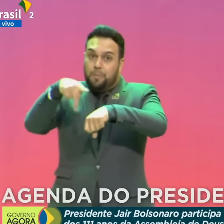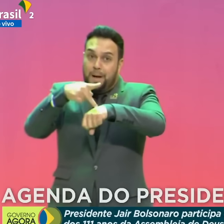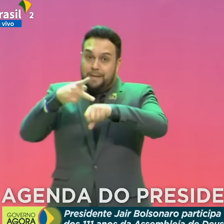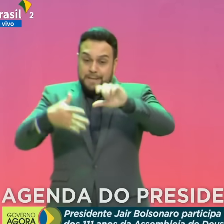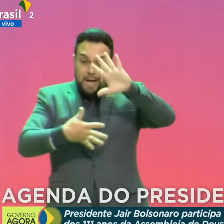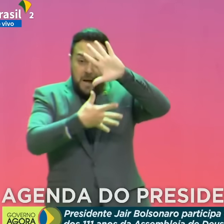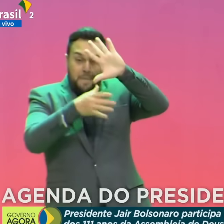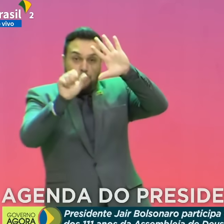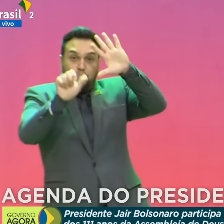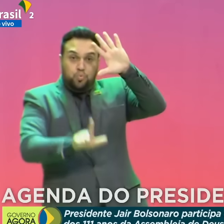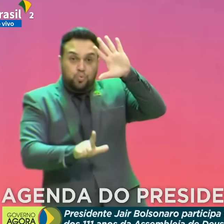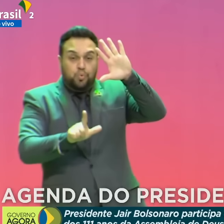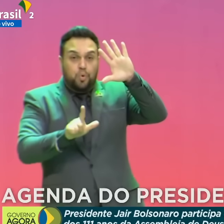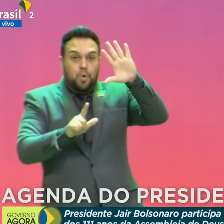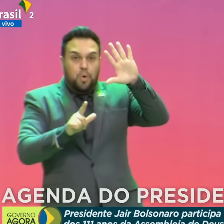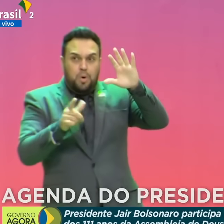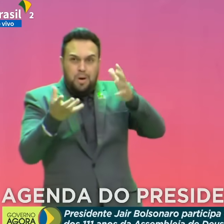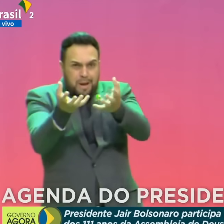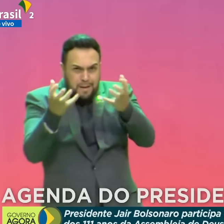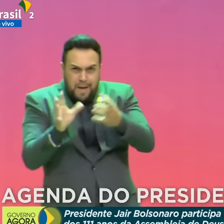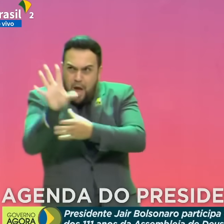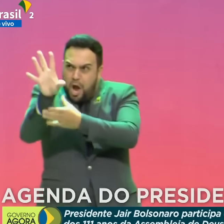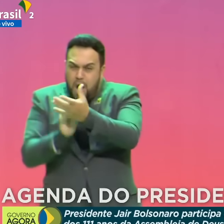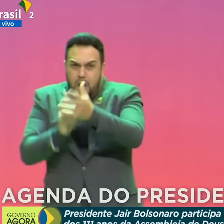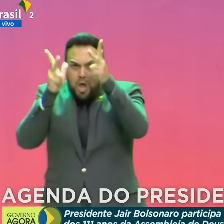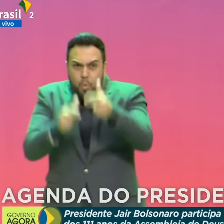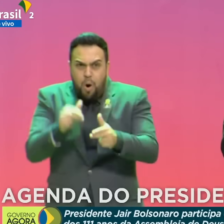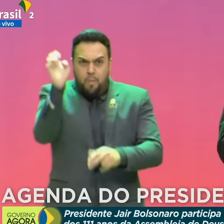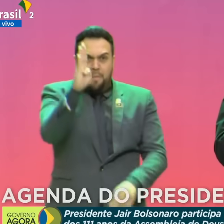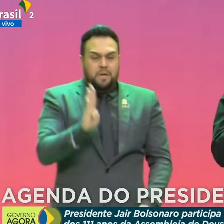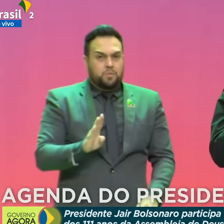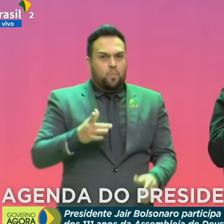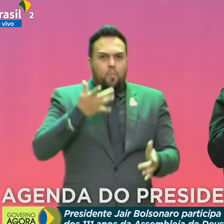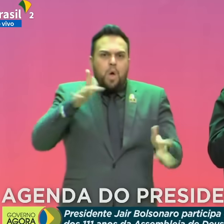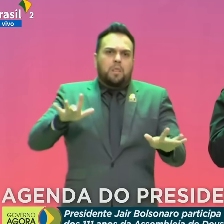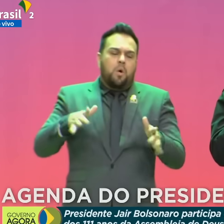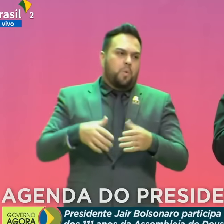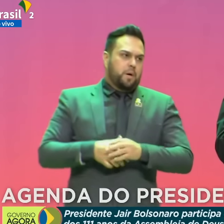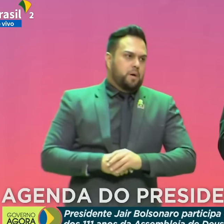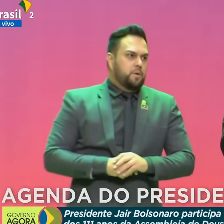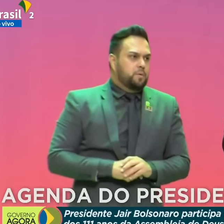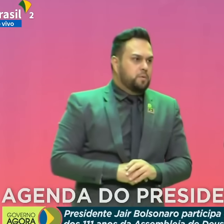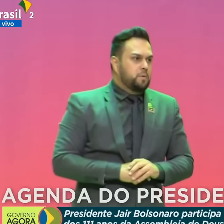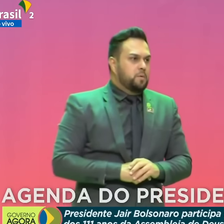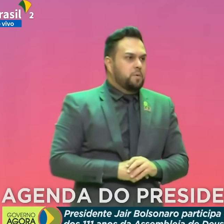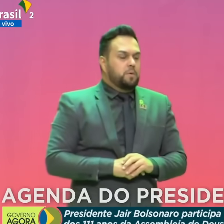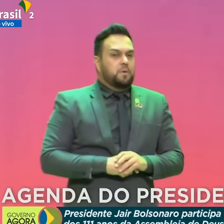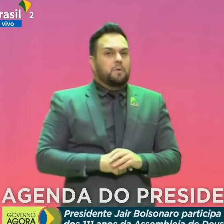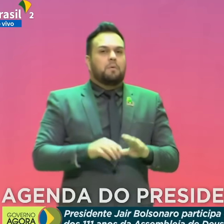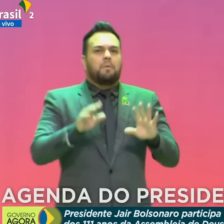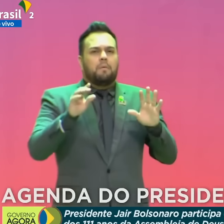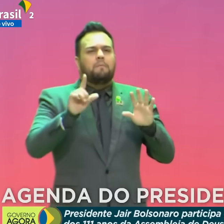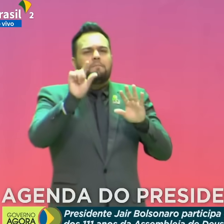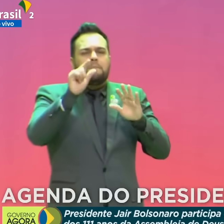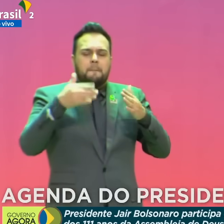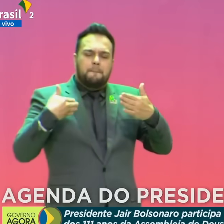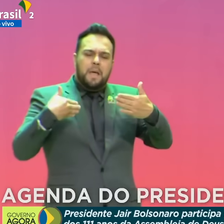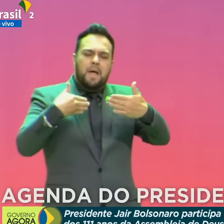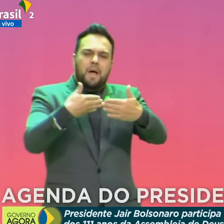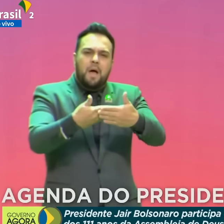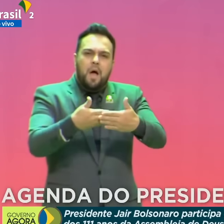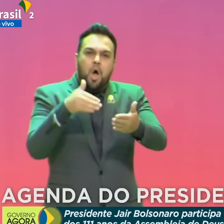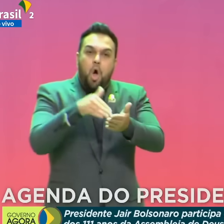É esse dia que se aproxima, faltam poucos meses, é extremamente importante para cada um de